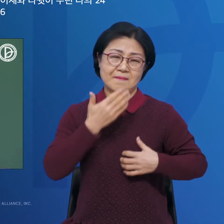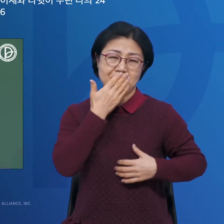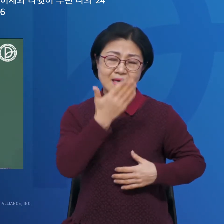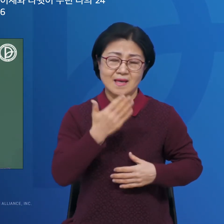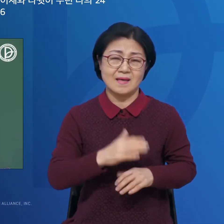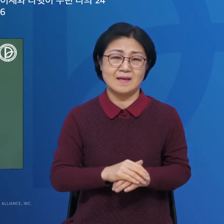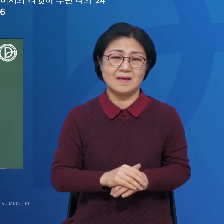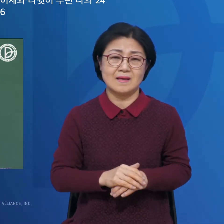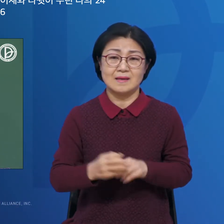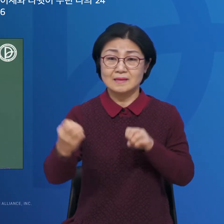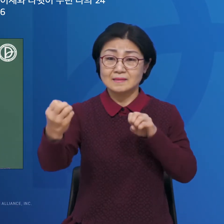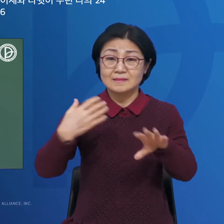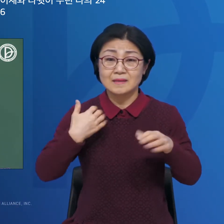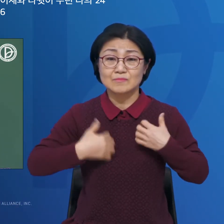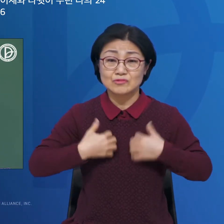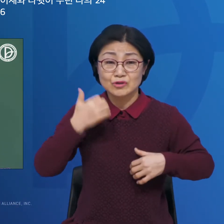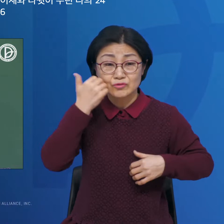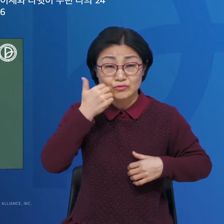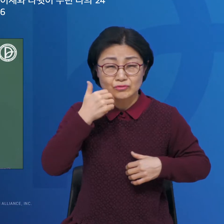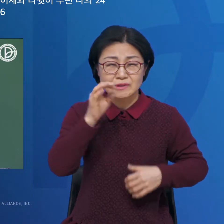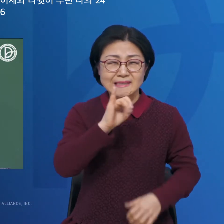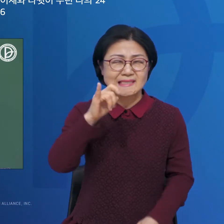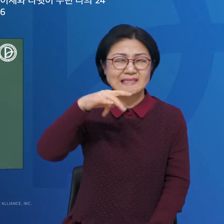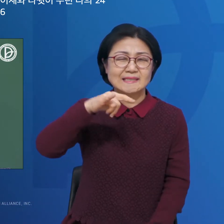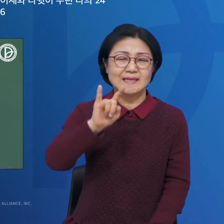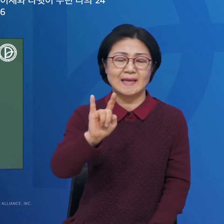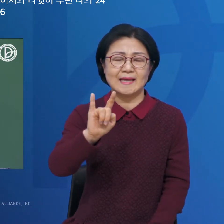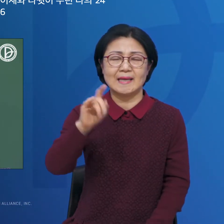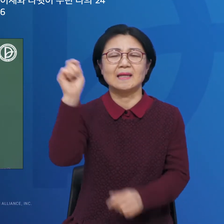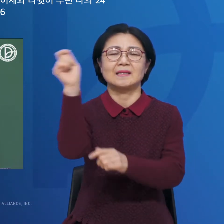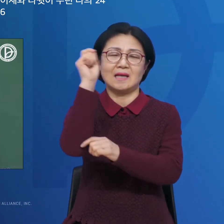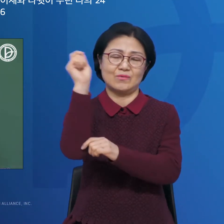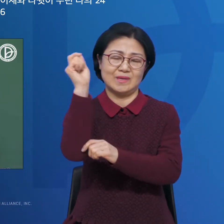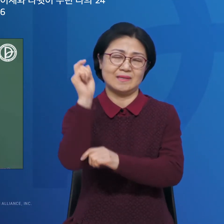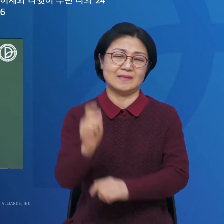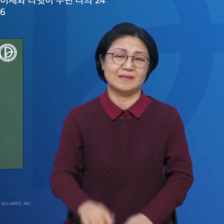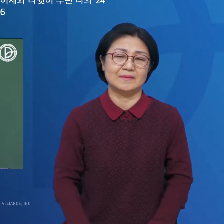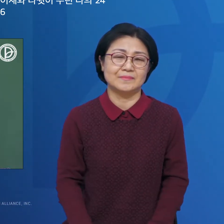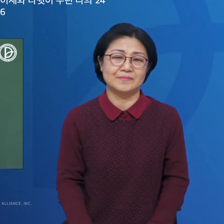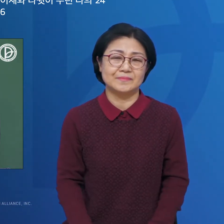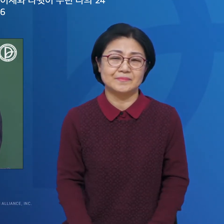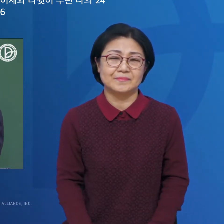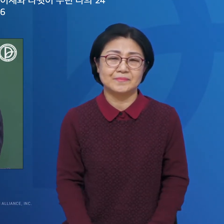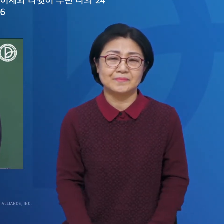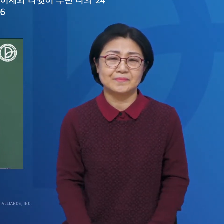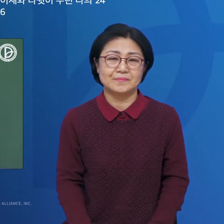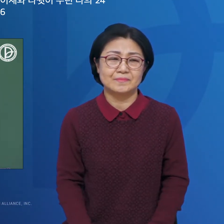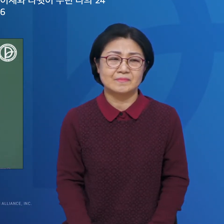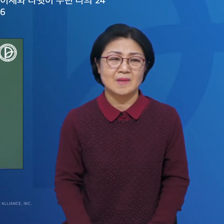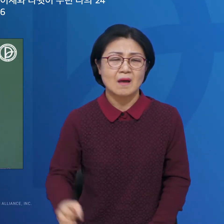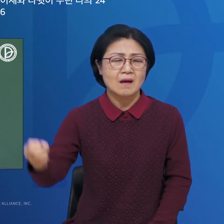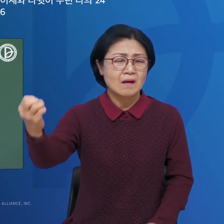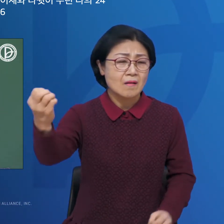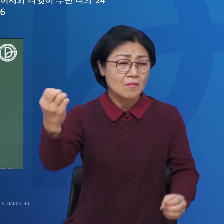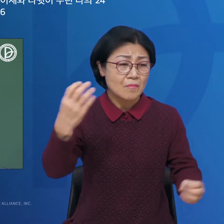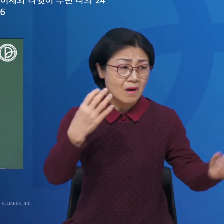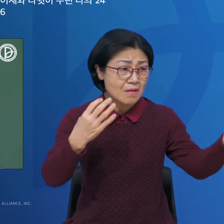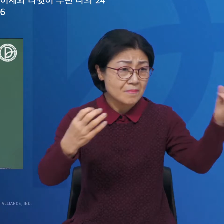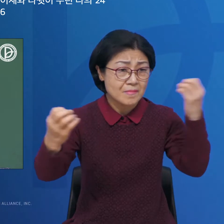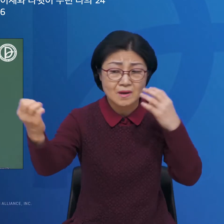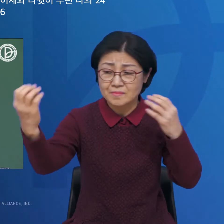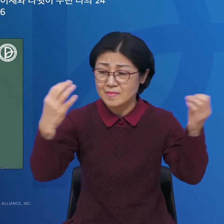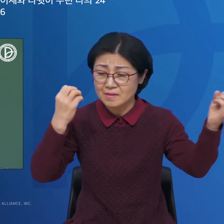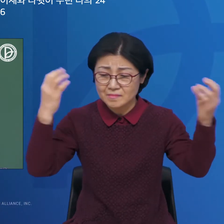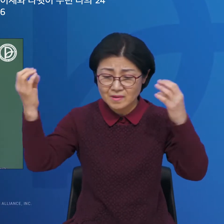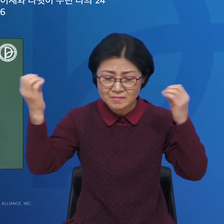it's tremendous. And these are the things that we see that Jesse and David enjoyed. 뭐 여러 사람 여러 이야기인데 안 들을 수 없잖아요. 그냥 답은 아니거든요.